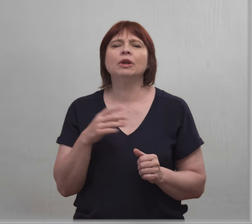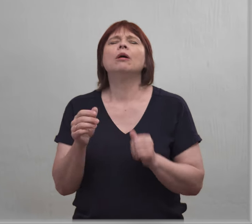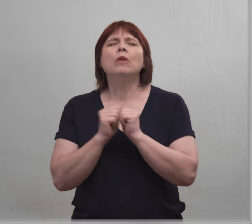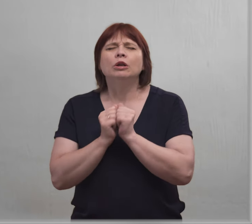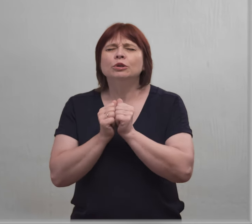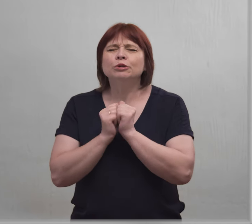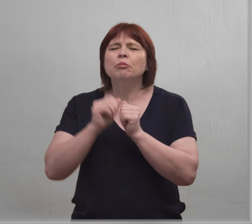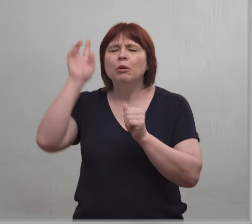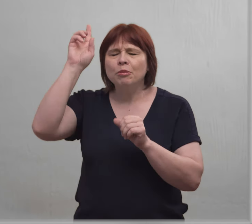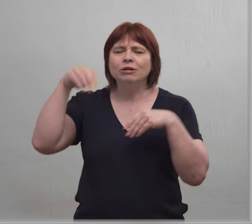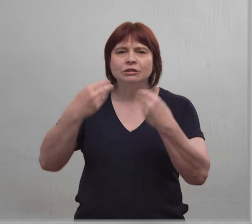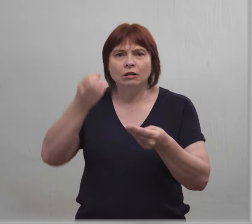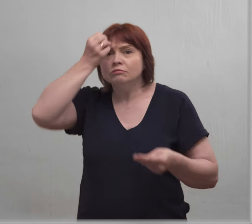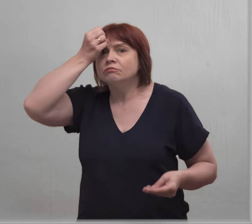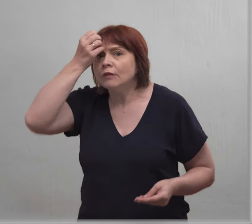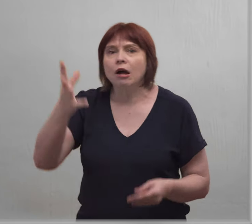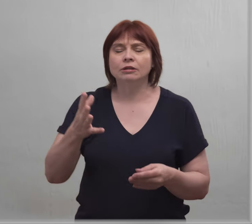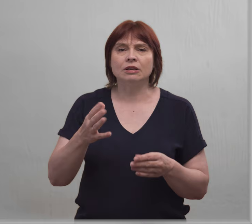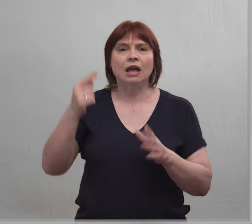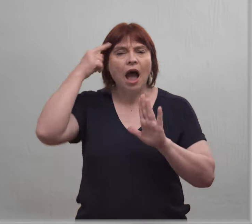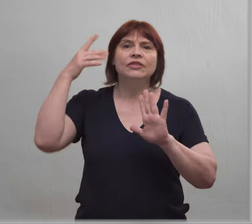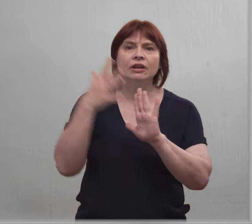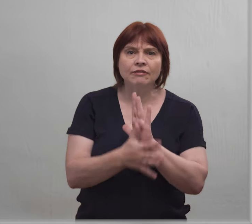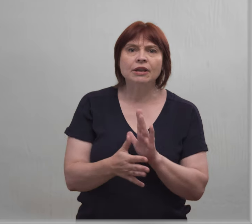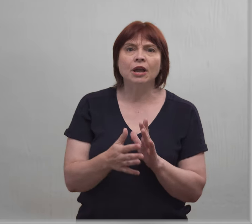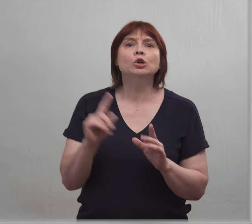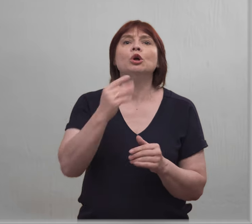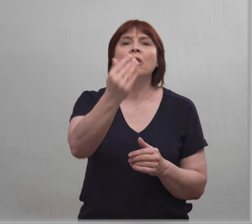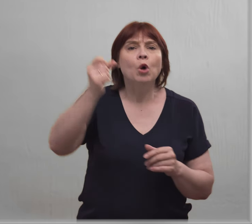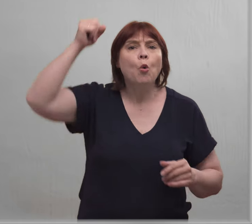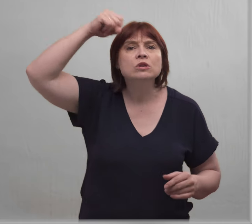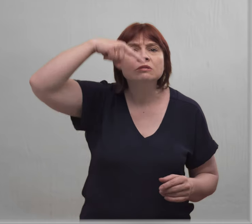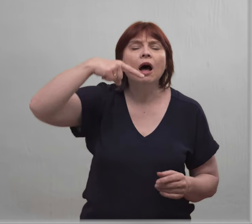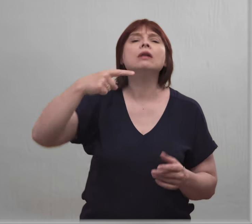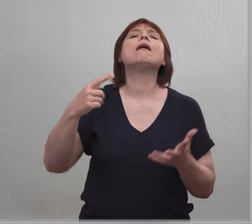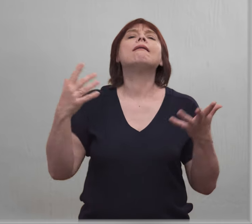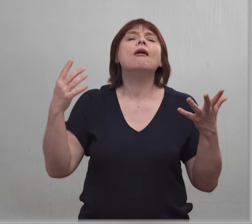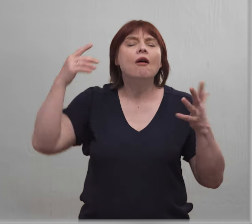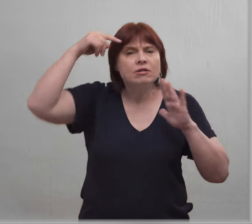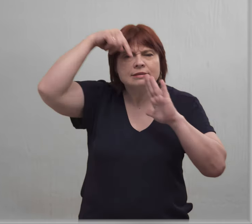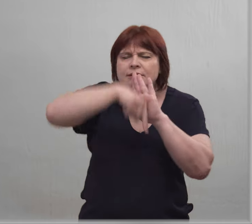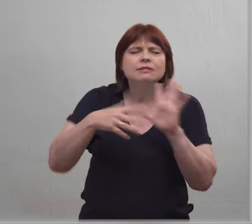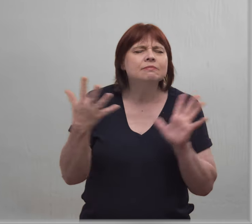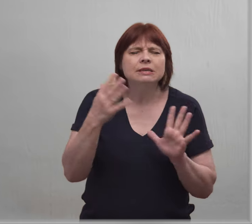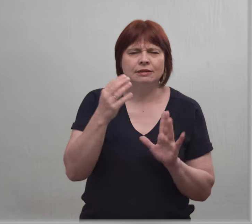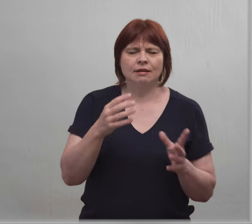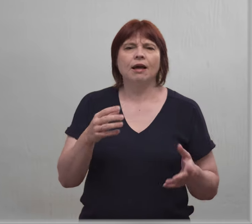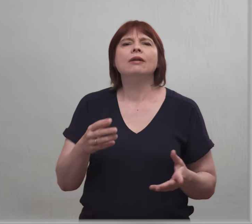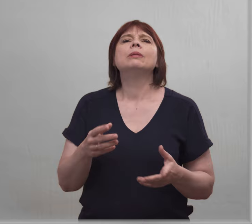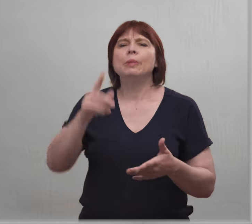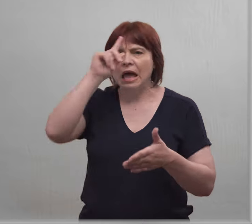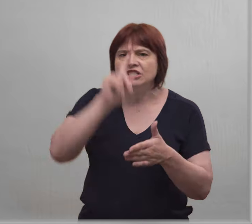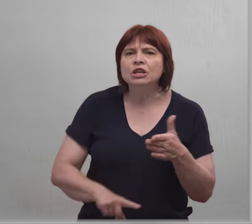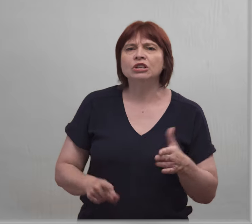просветил очи сердца вашего, дабы вы познали, в чем состоит надежда призвания Его,